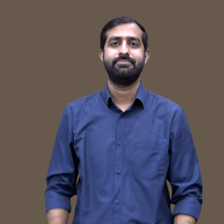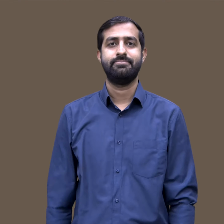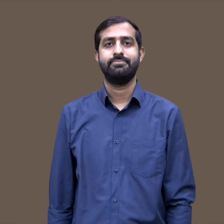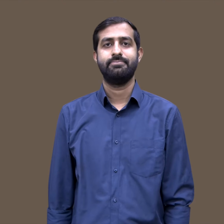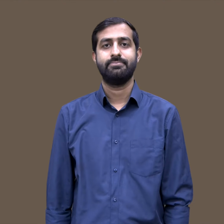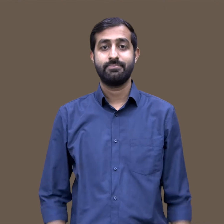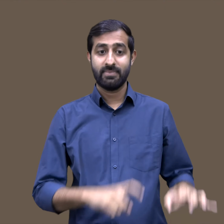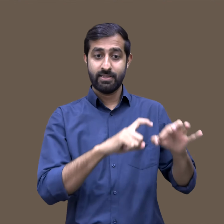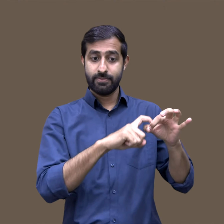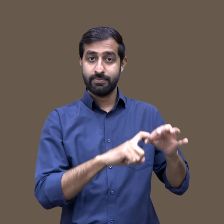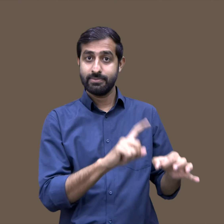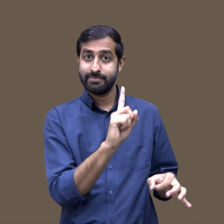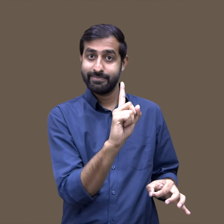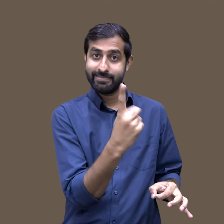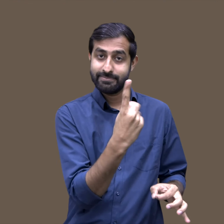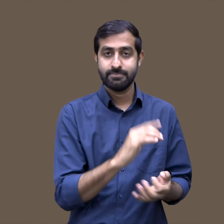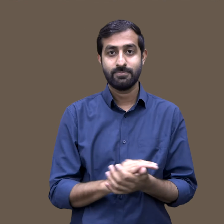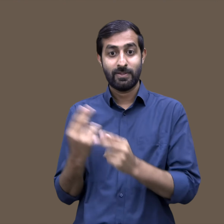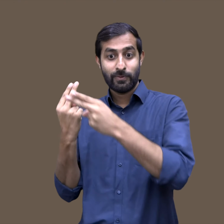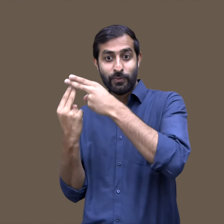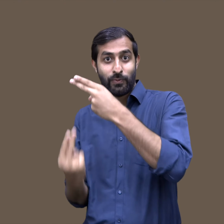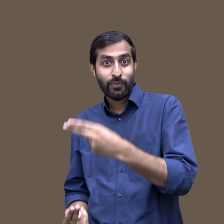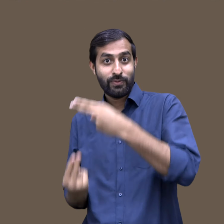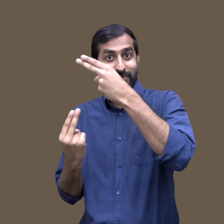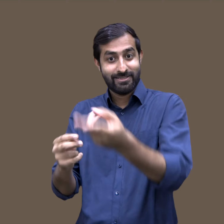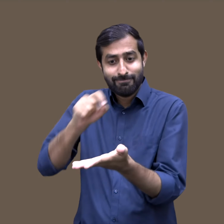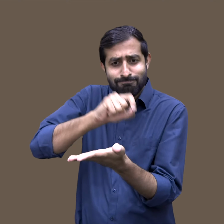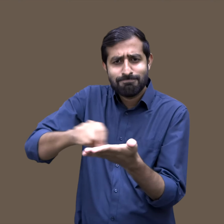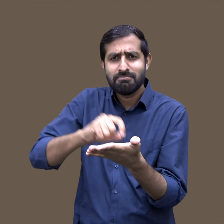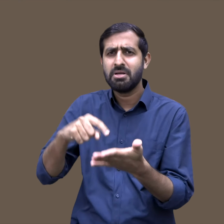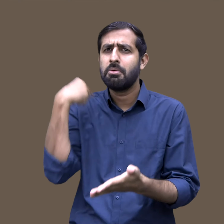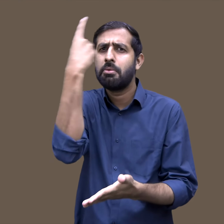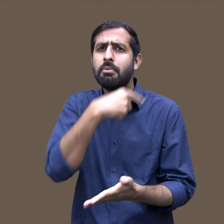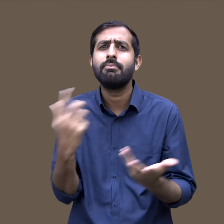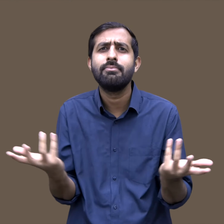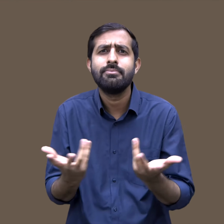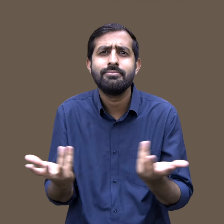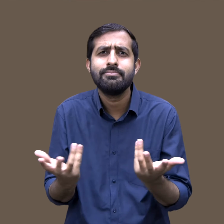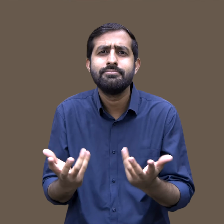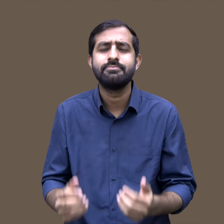सकते हैं। प्रश्न 1, इस कहानी के लेखक कौन है?